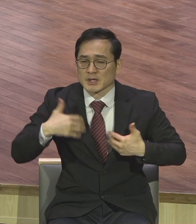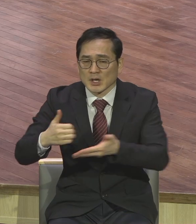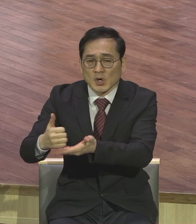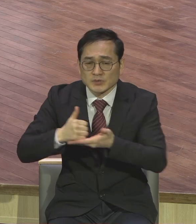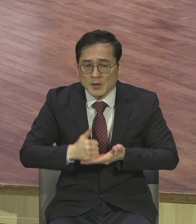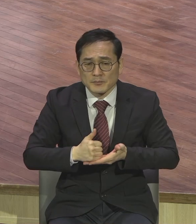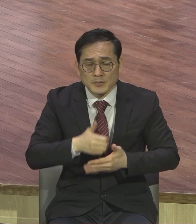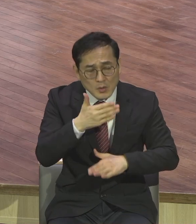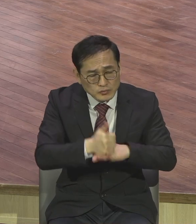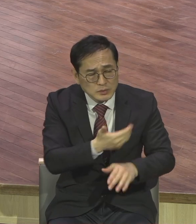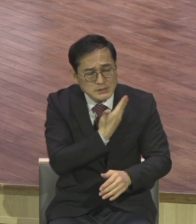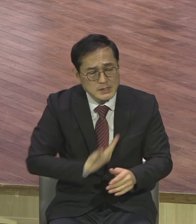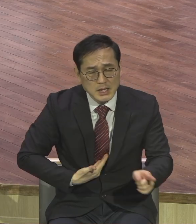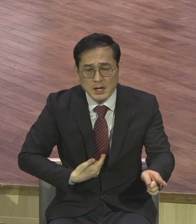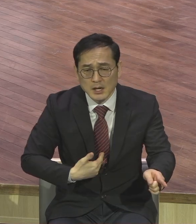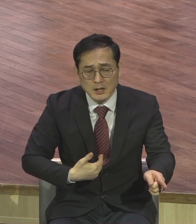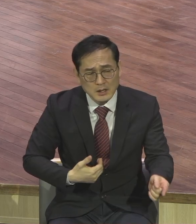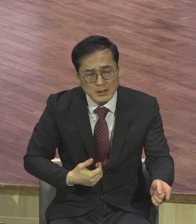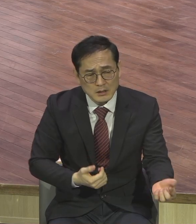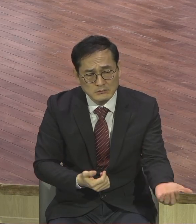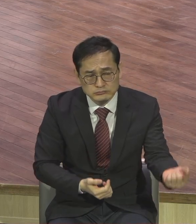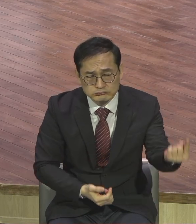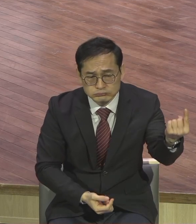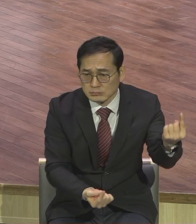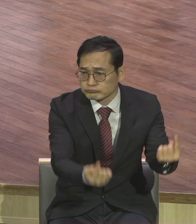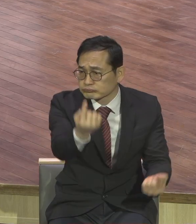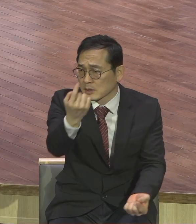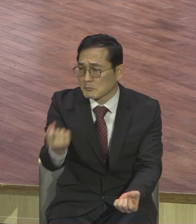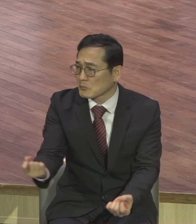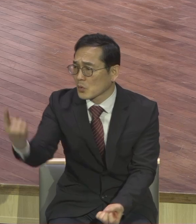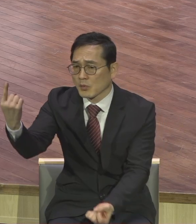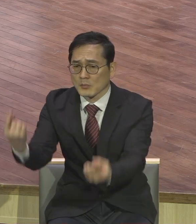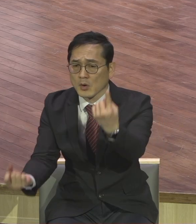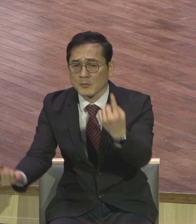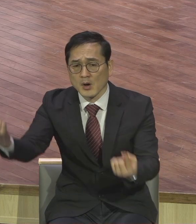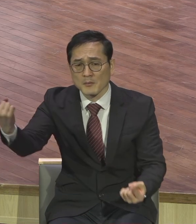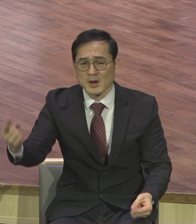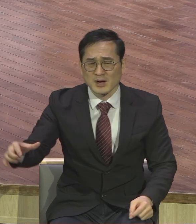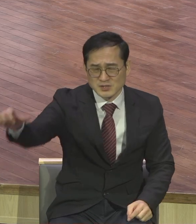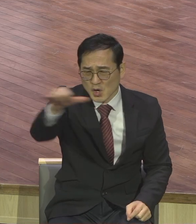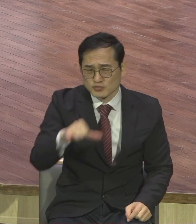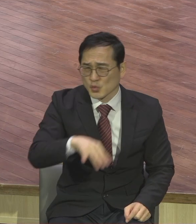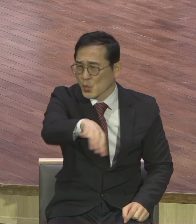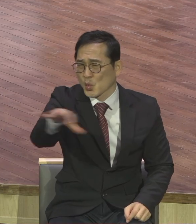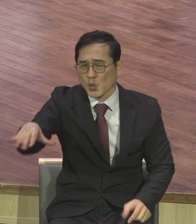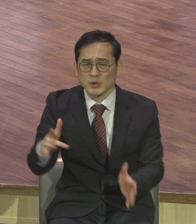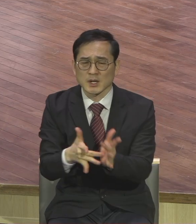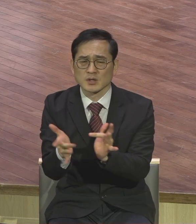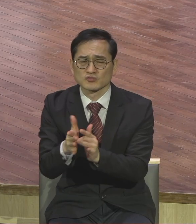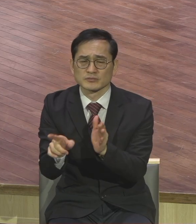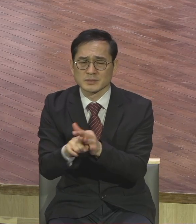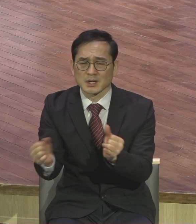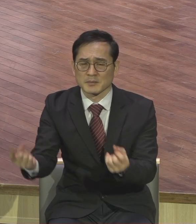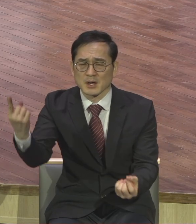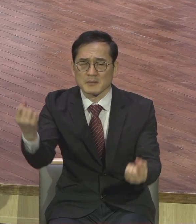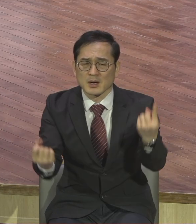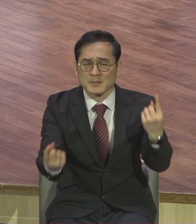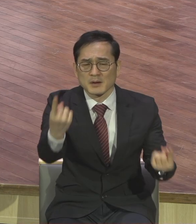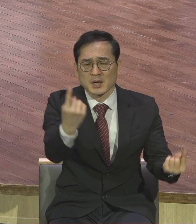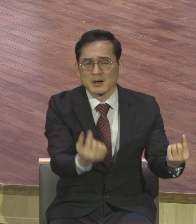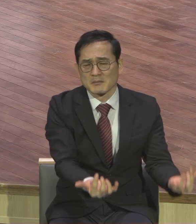것이다. 본당 헌당과 70인 제자 운동. 이 두 가지, 본당 헌당과 70인 제자